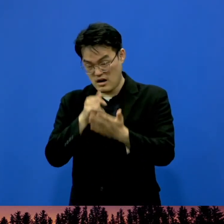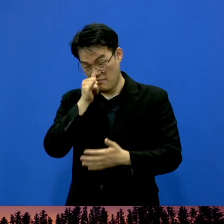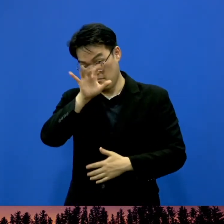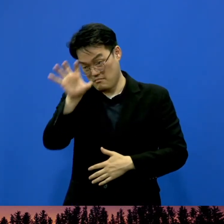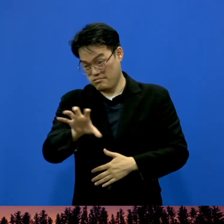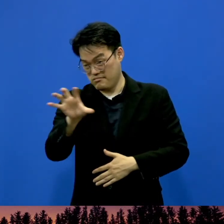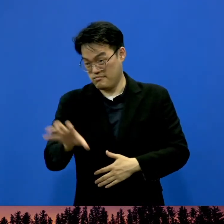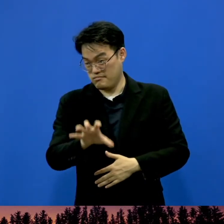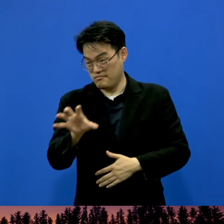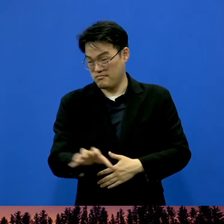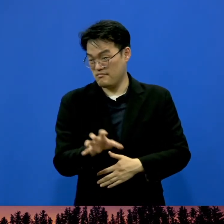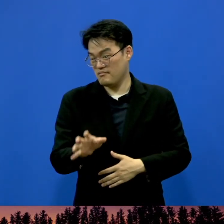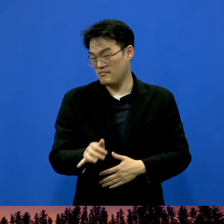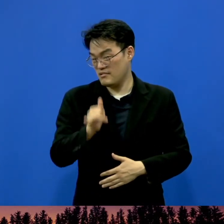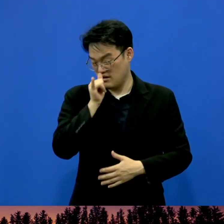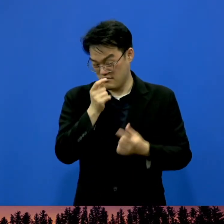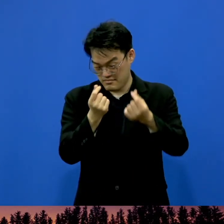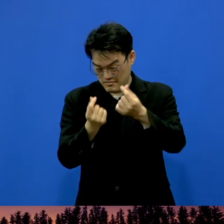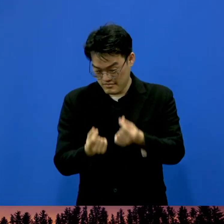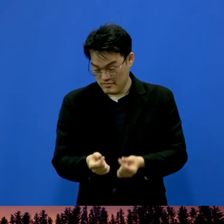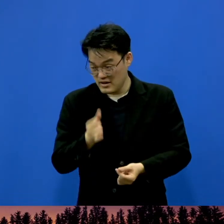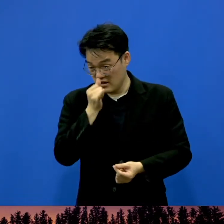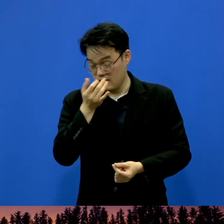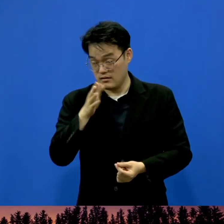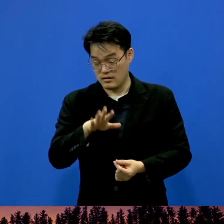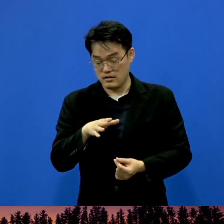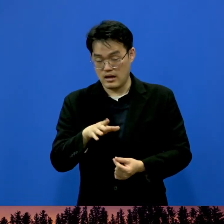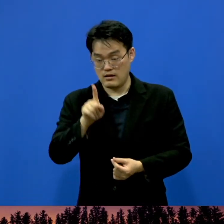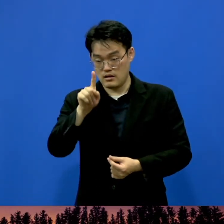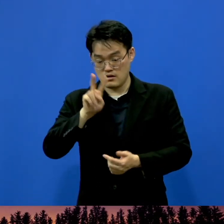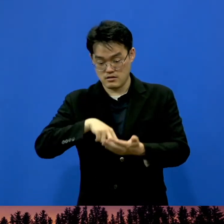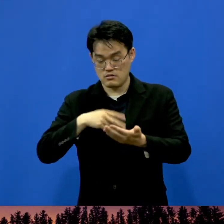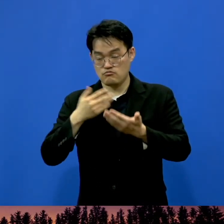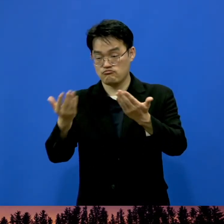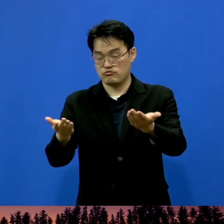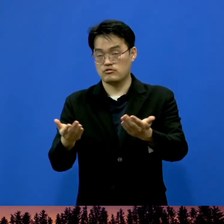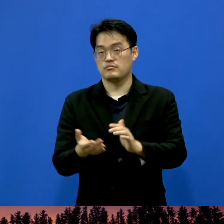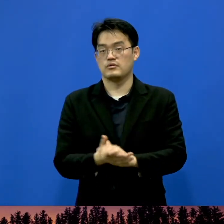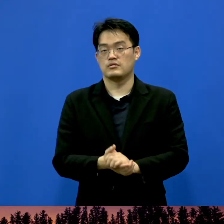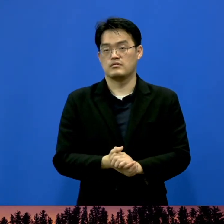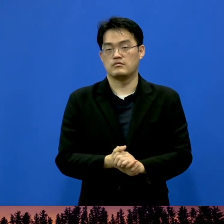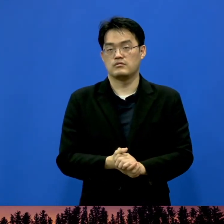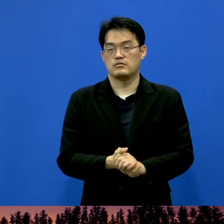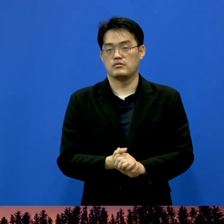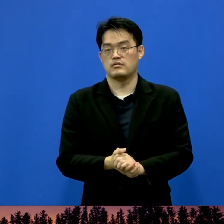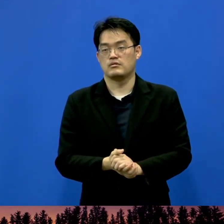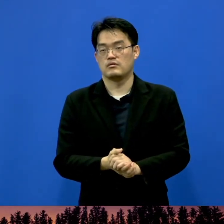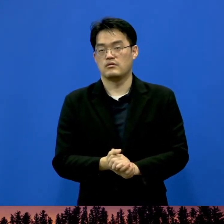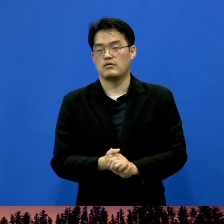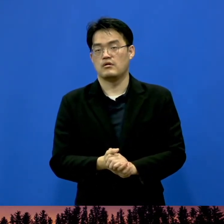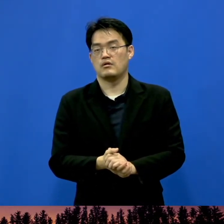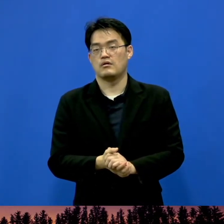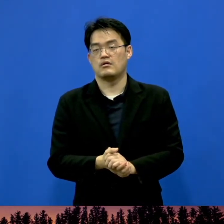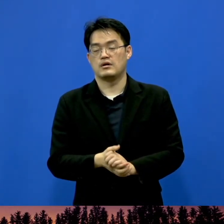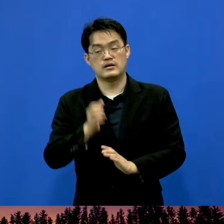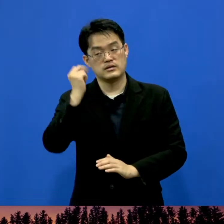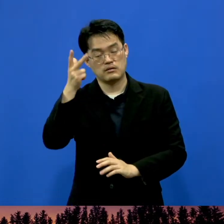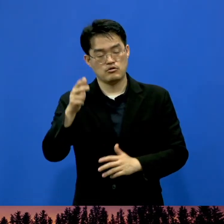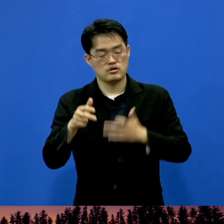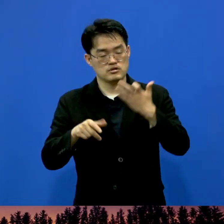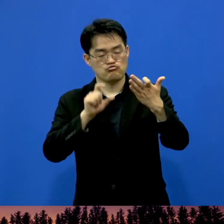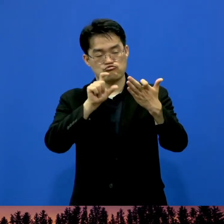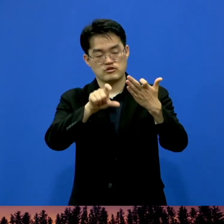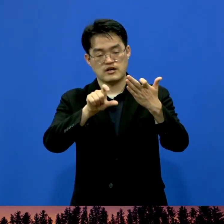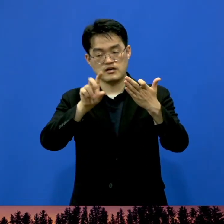구절들이 굉장히 많고 비슷한 구절도 많은데 한 구절만 읽어보면 한두 구절만 읽어보면 잠언 19장 24절